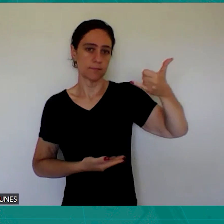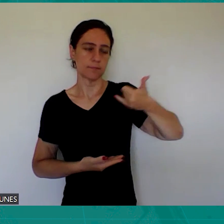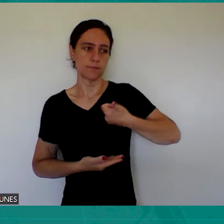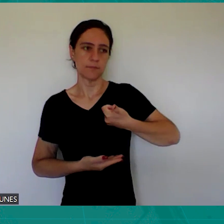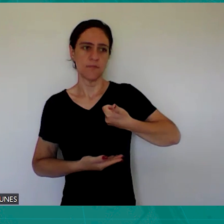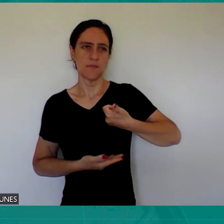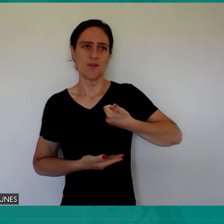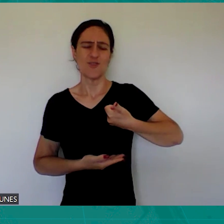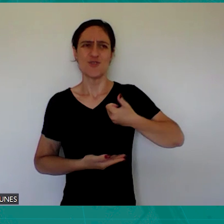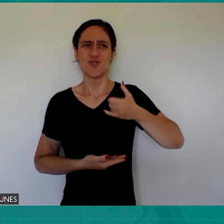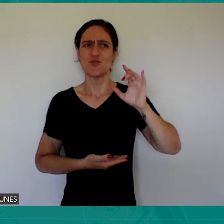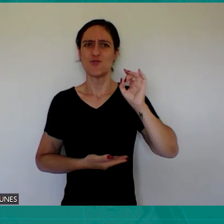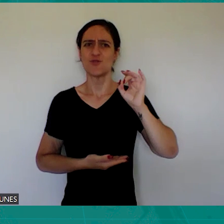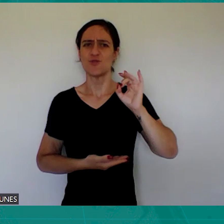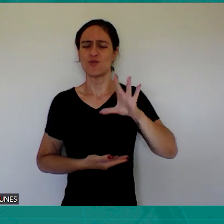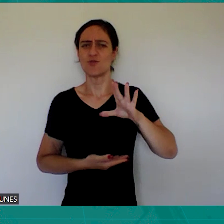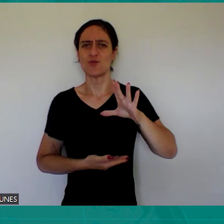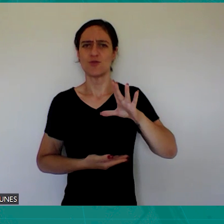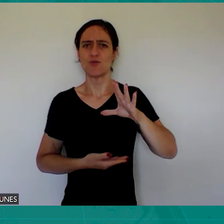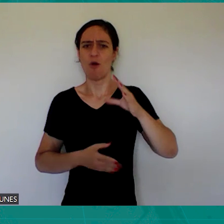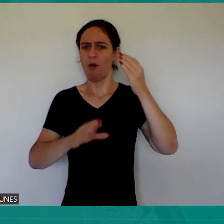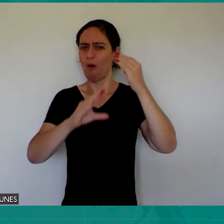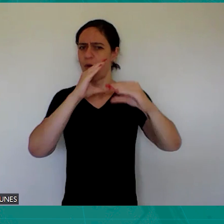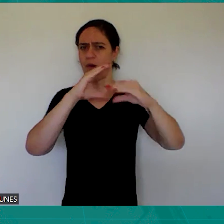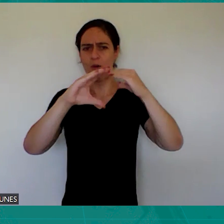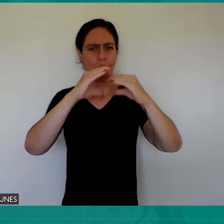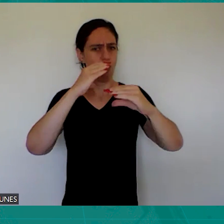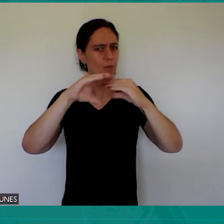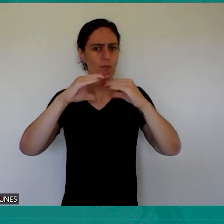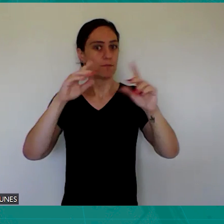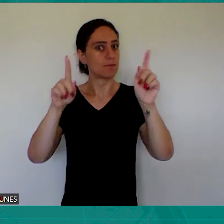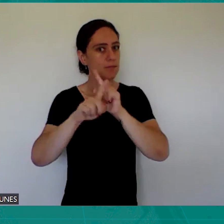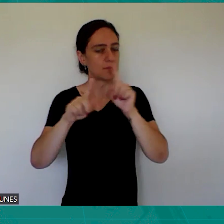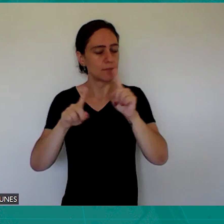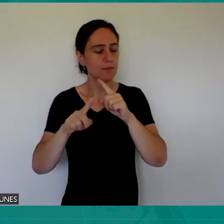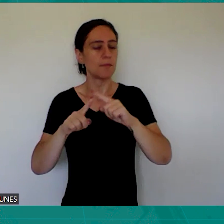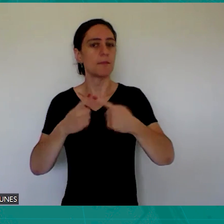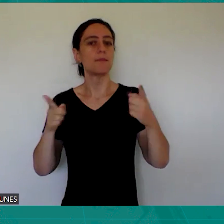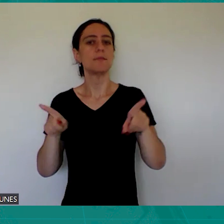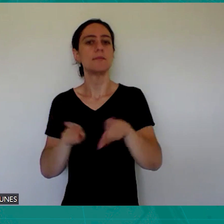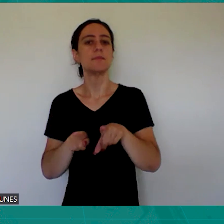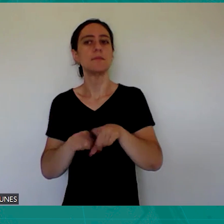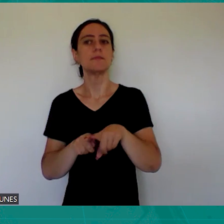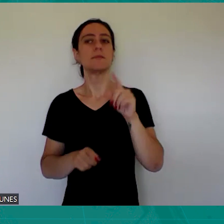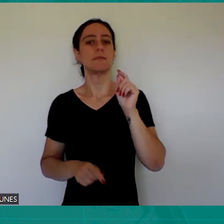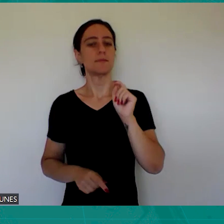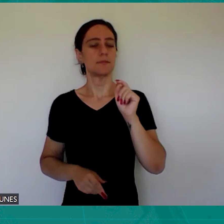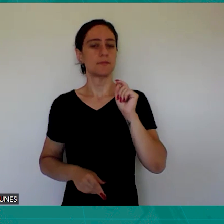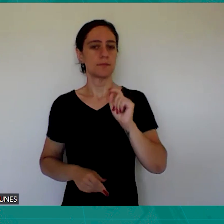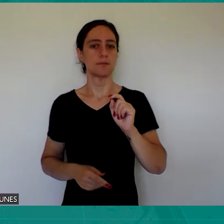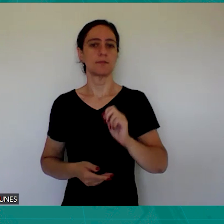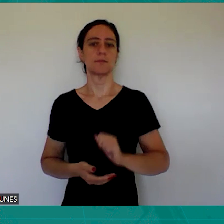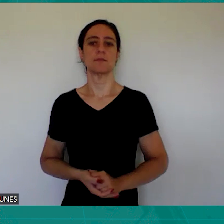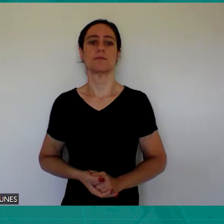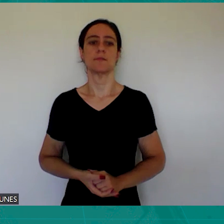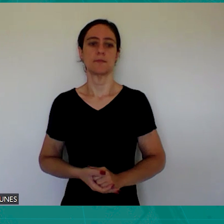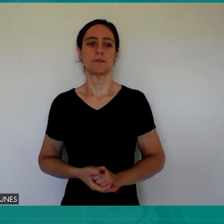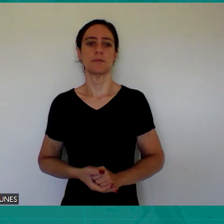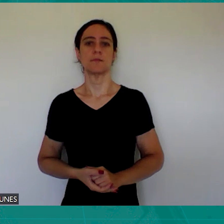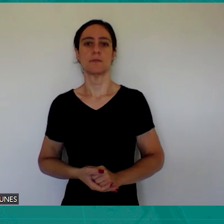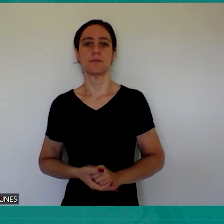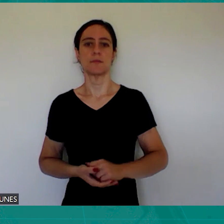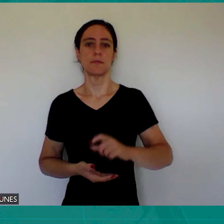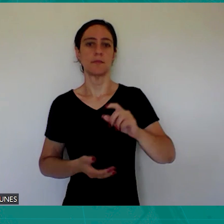meramente um meio de comunicação, mas a palavra que Deus enviou ao homem foi o próprio Filho de